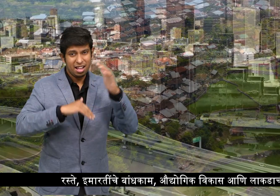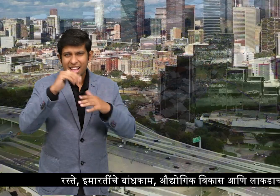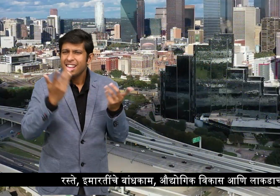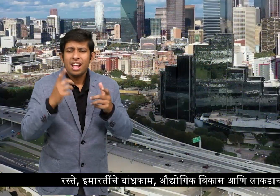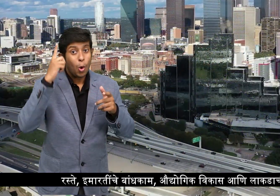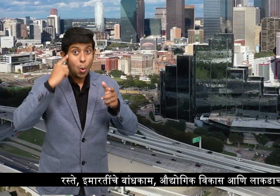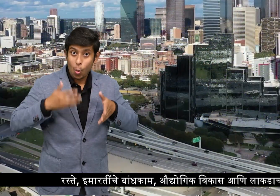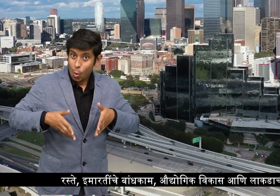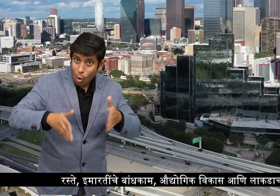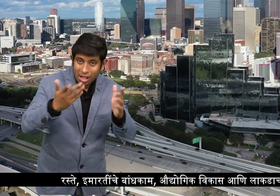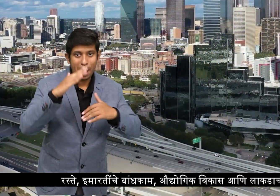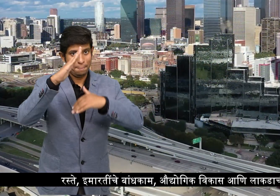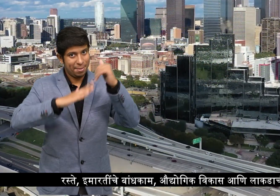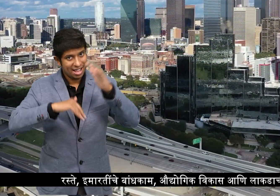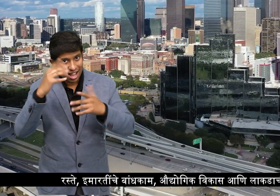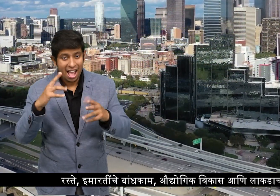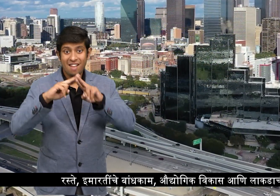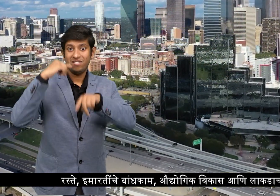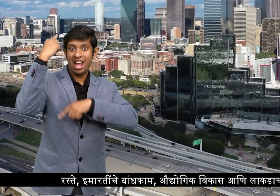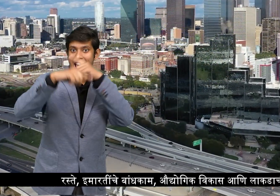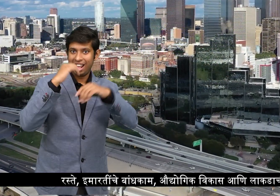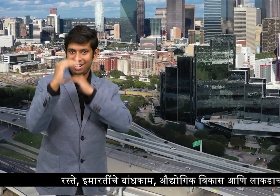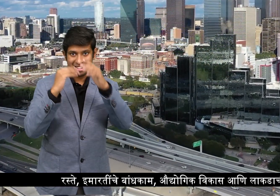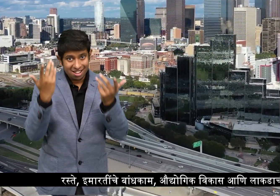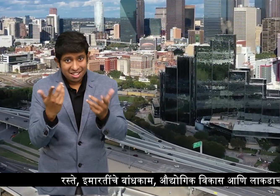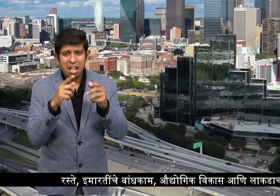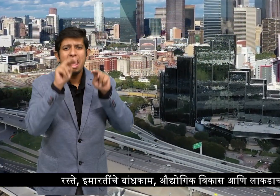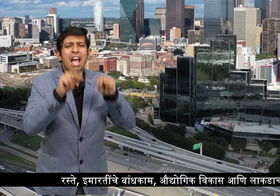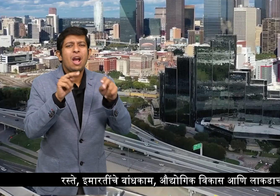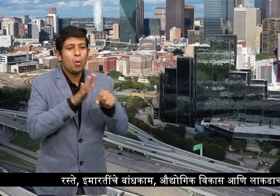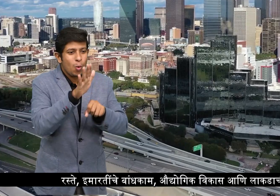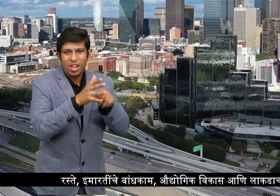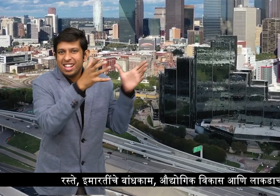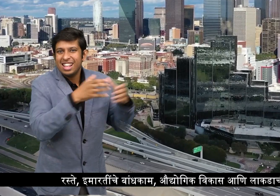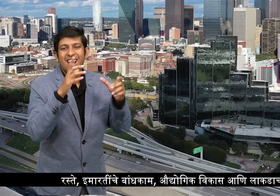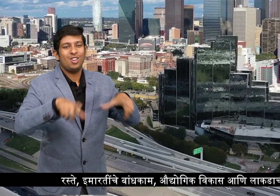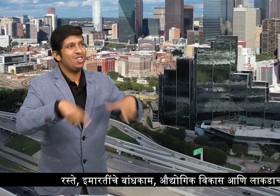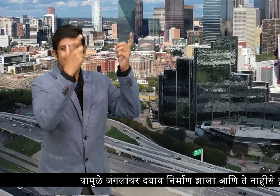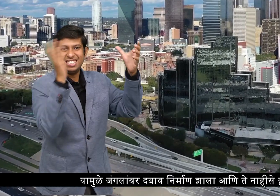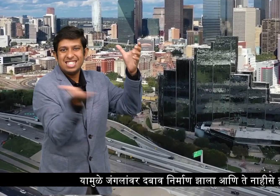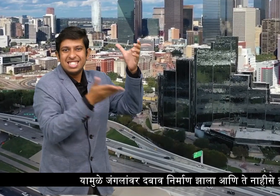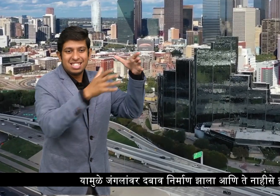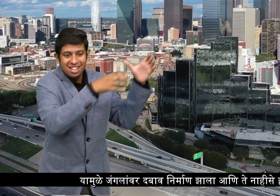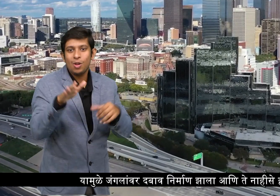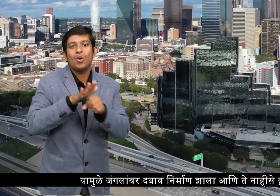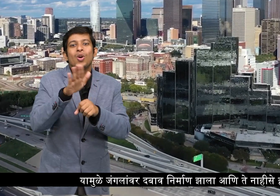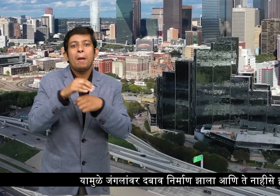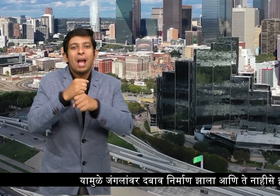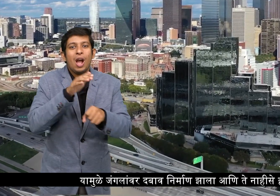रस्ते, इमारतींचे बांधकाम, औद्योगिक विकास आणि लाकडांची वाढती मागणी यामुळे जंगलांवर